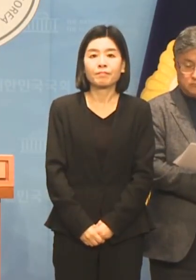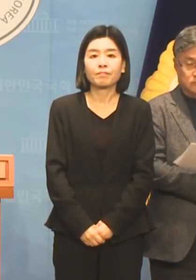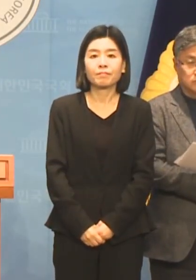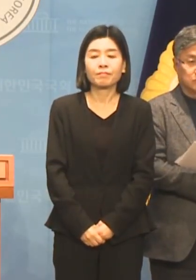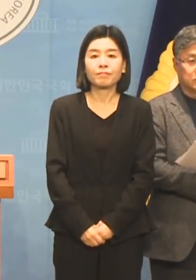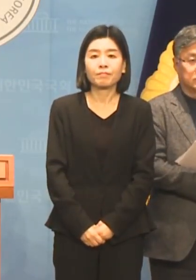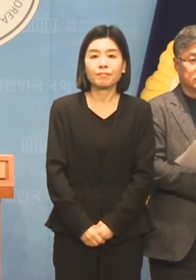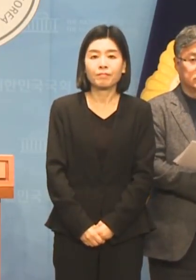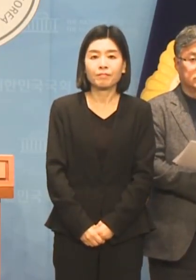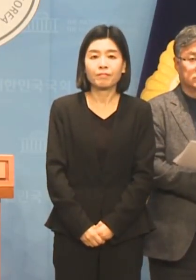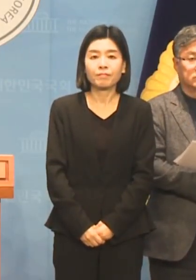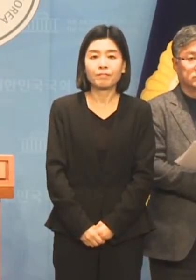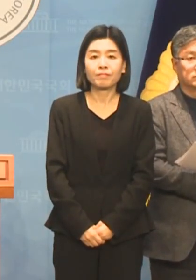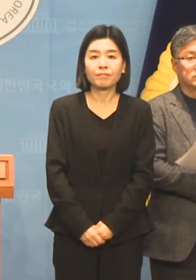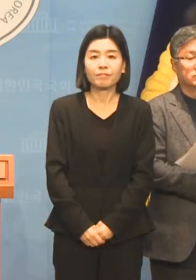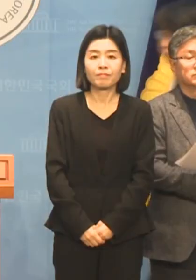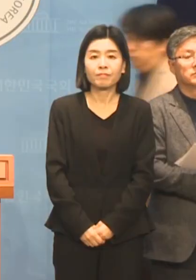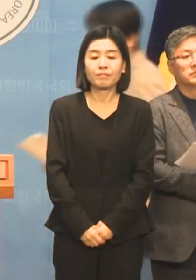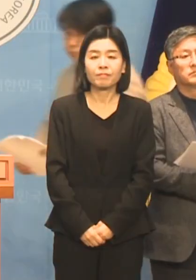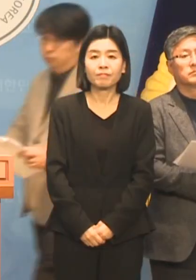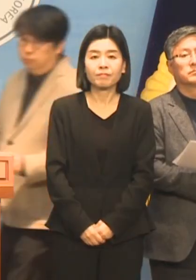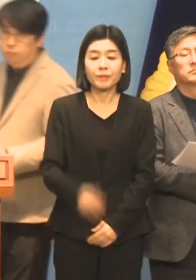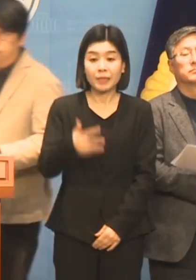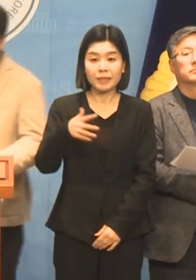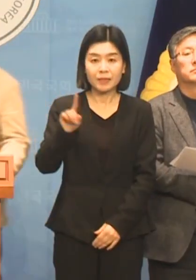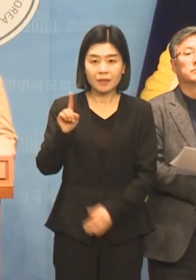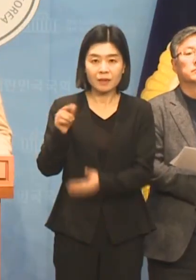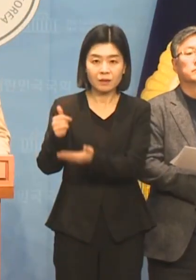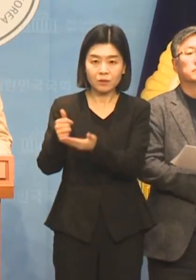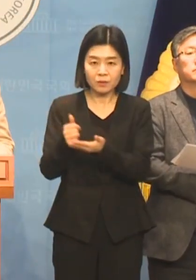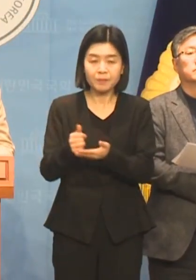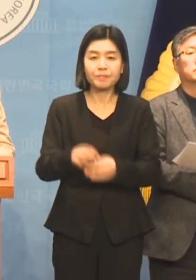다음으로 차지혜 의원님 모시겠습니다.